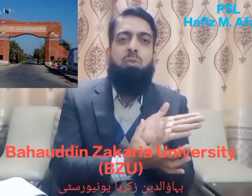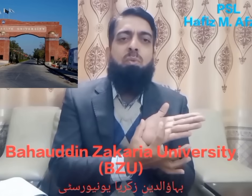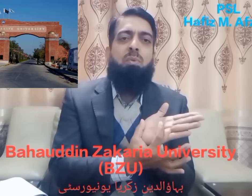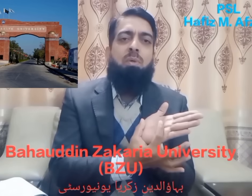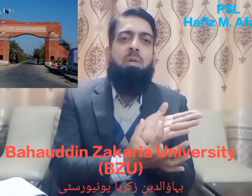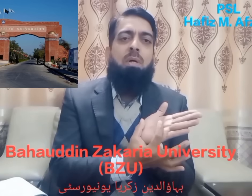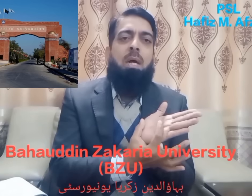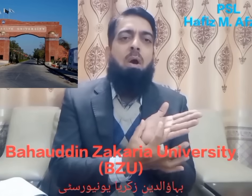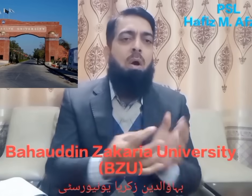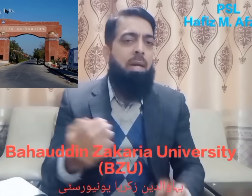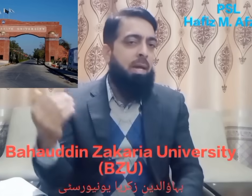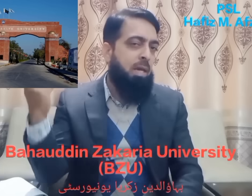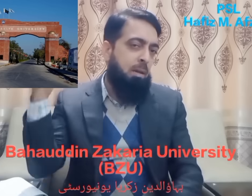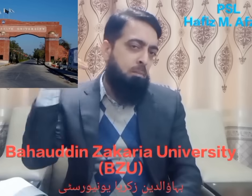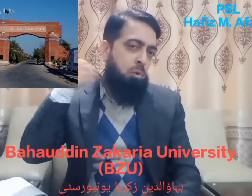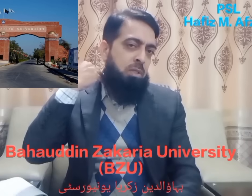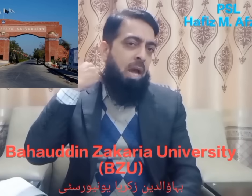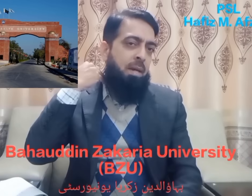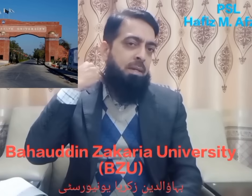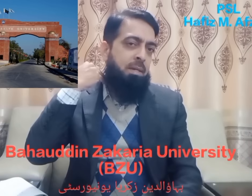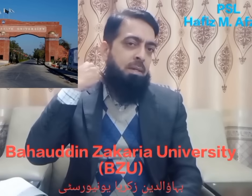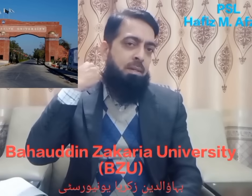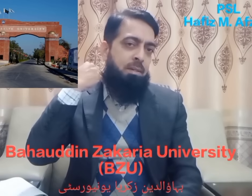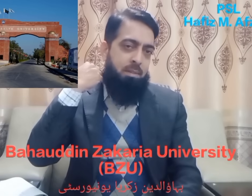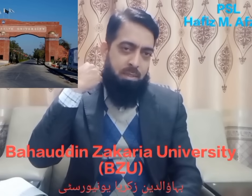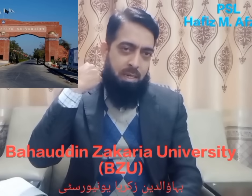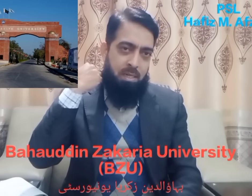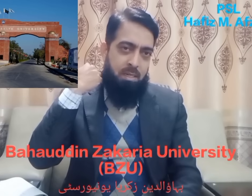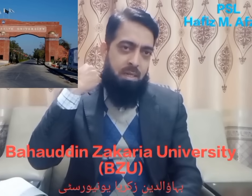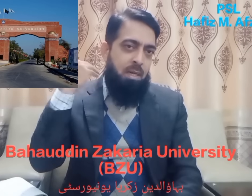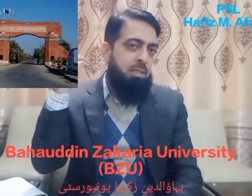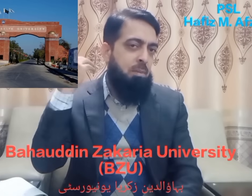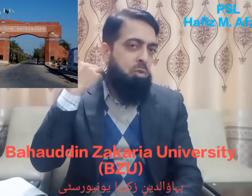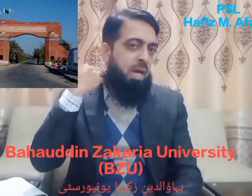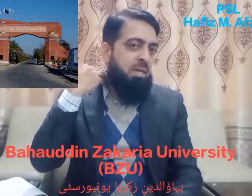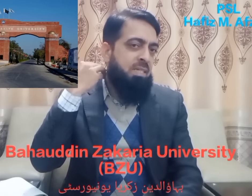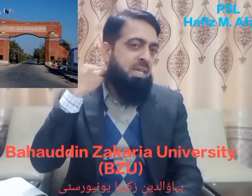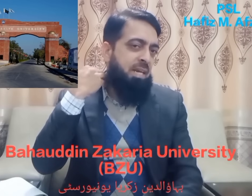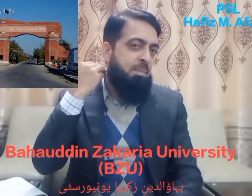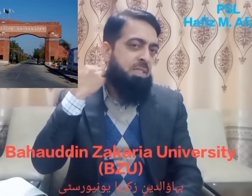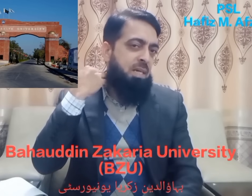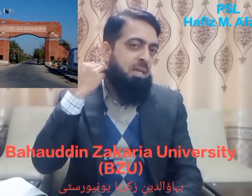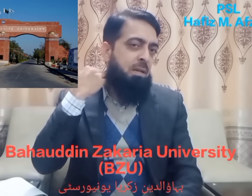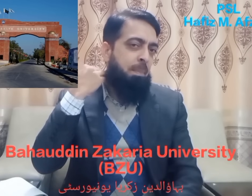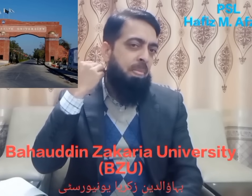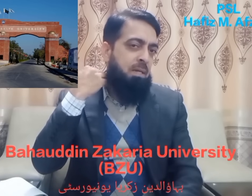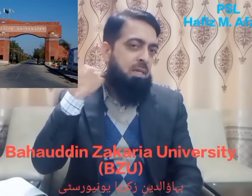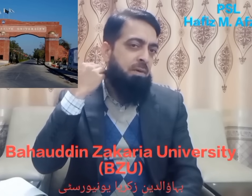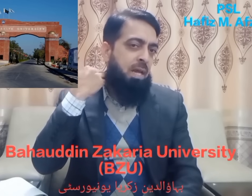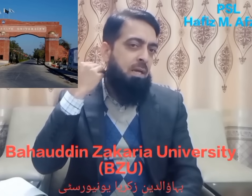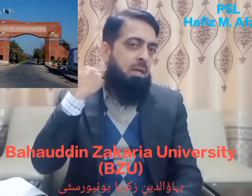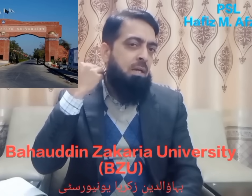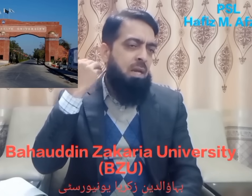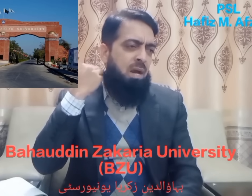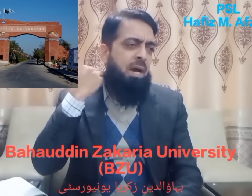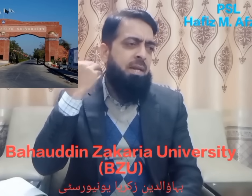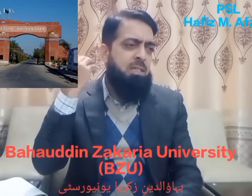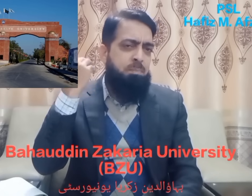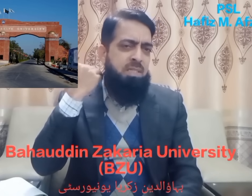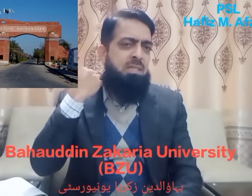BZU, और आगे मुल्तान। क्लियर? ये मुल्तान का साइन है बेसिकली ये वाला, कि खारिश,